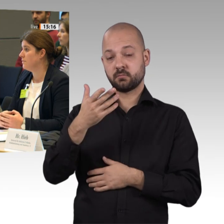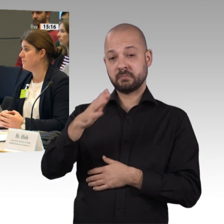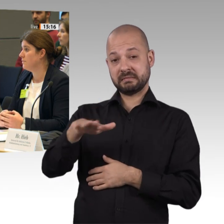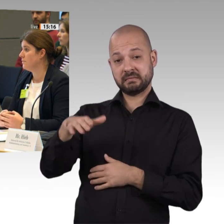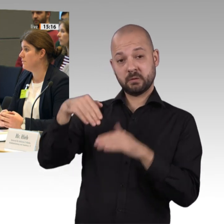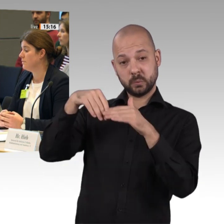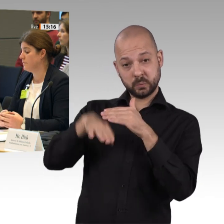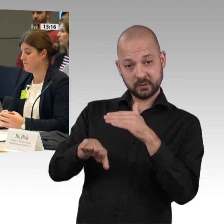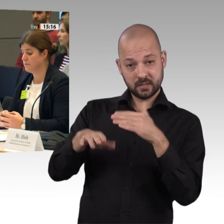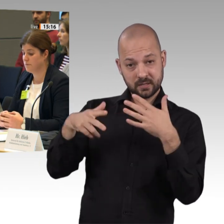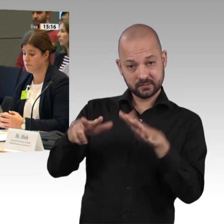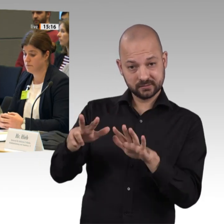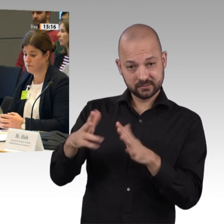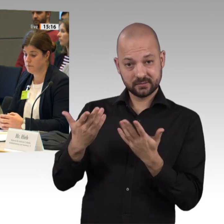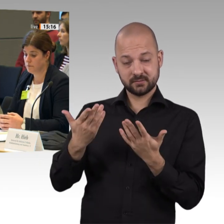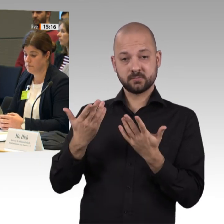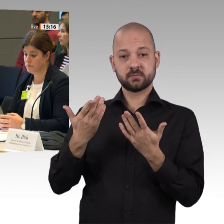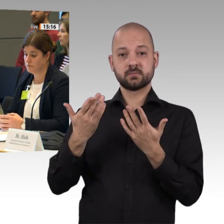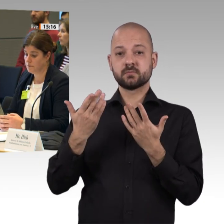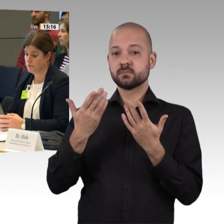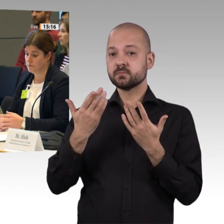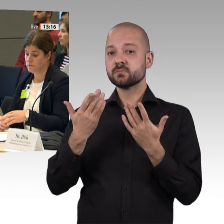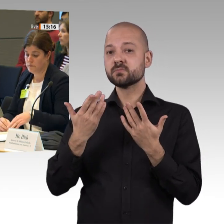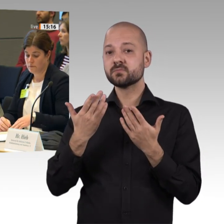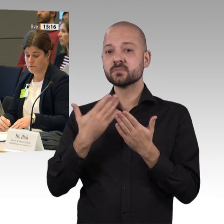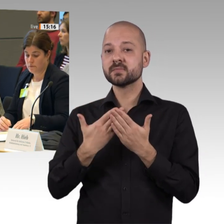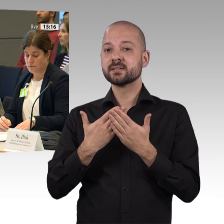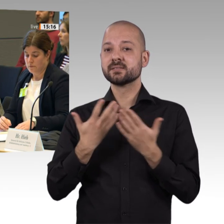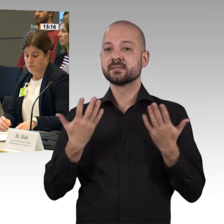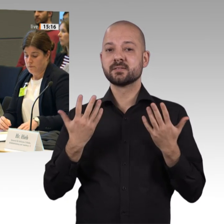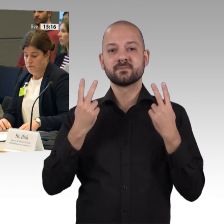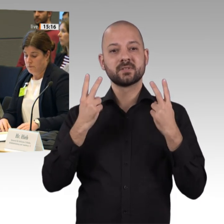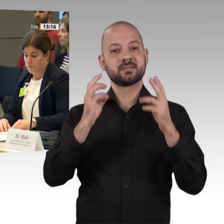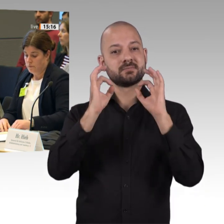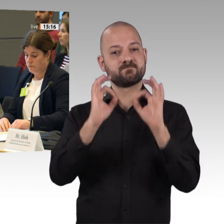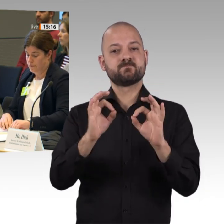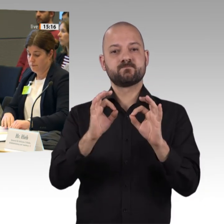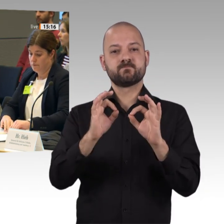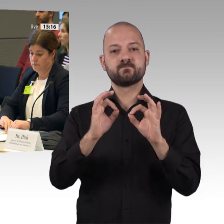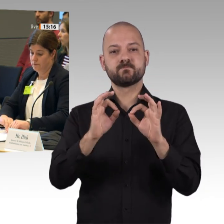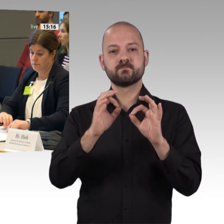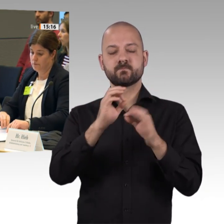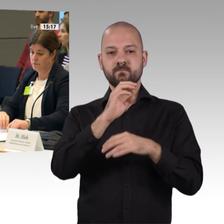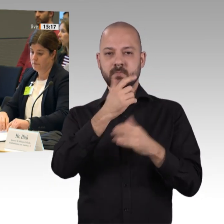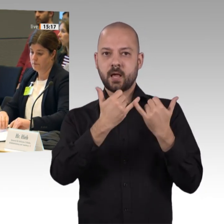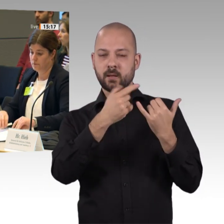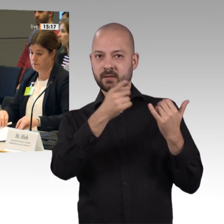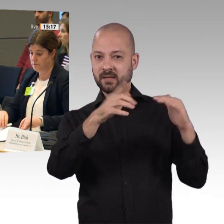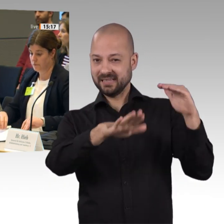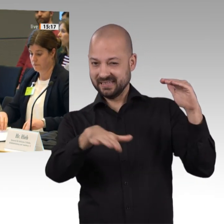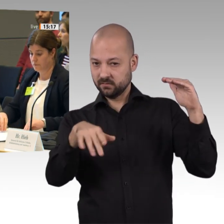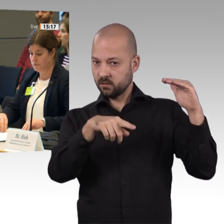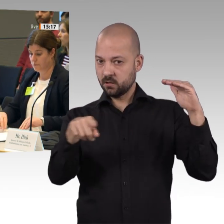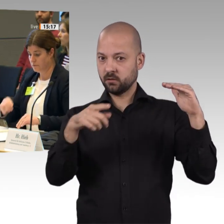nicht herangezogen, während sie im Bereich der sozialen Teilhabe für Assistenzleistungen aufkommen müssen. Dennoch, die geplante Regelung für